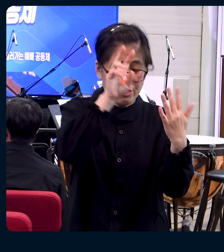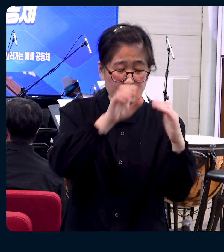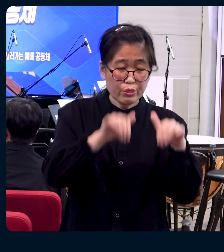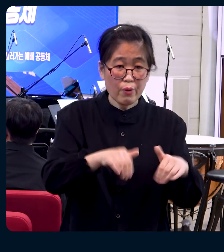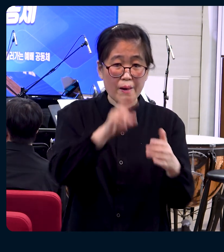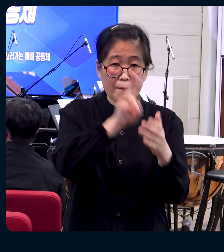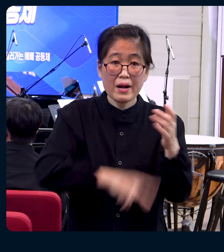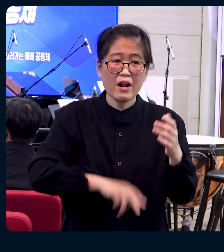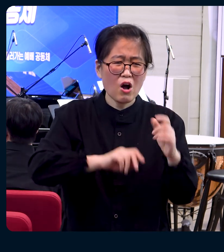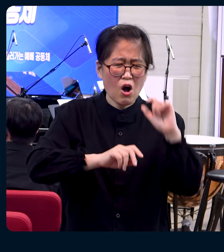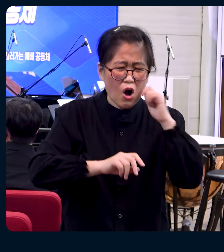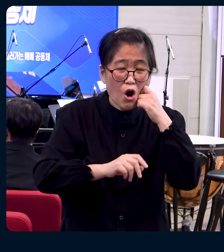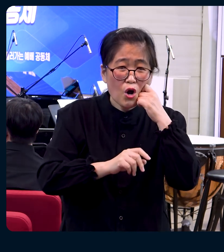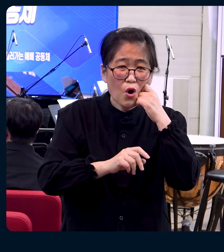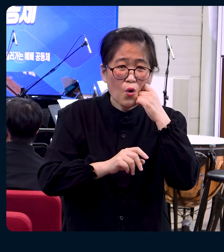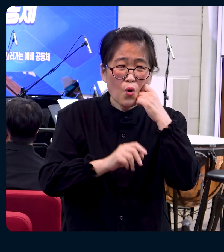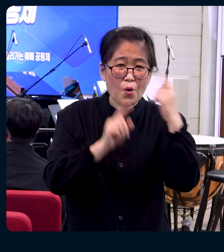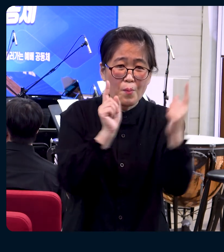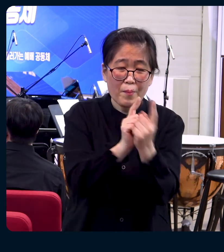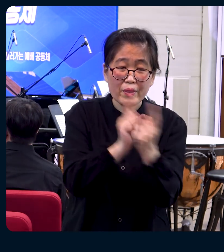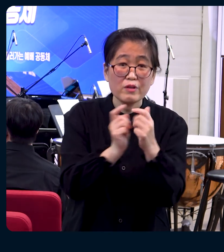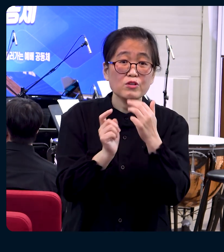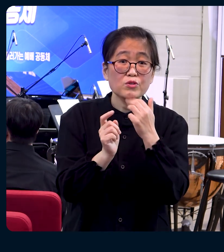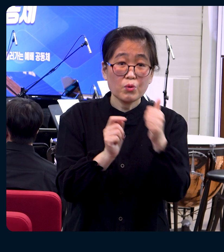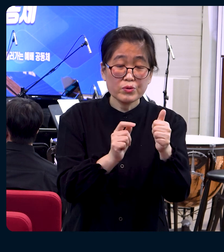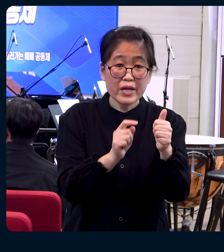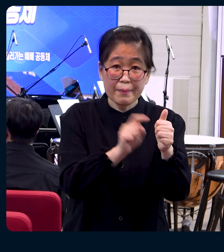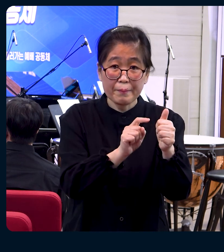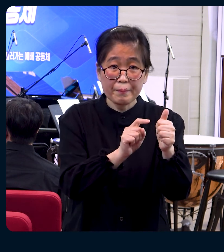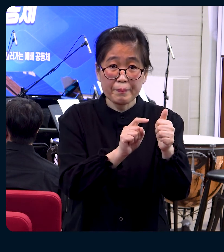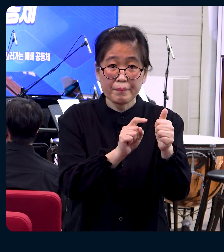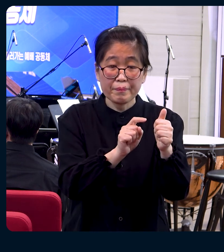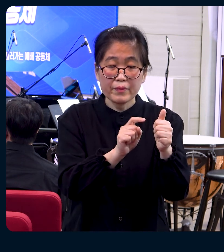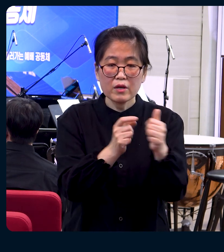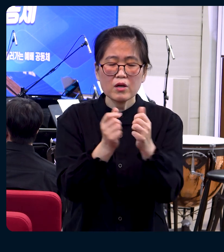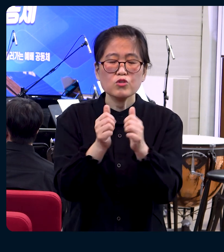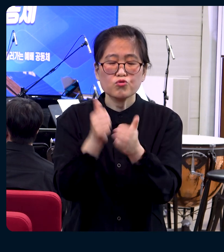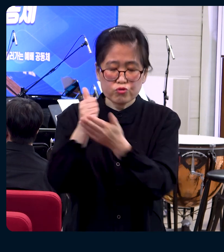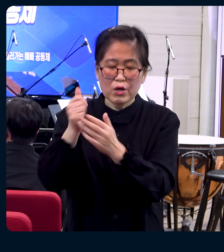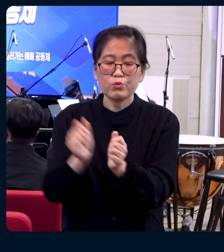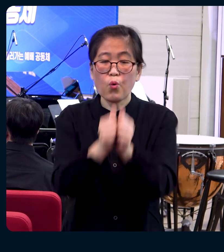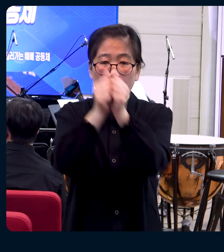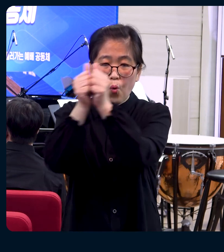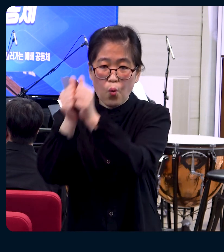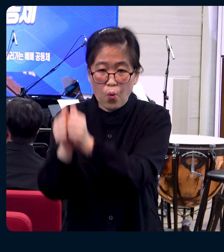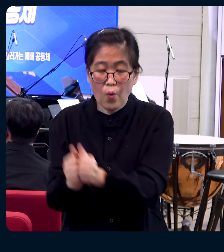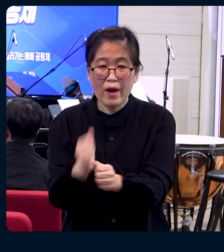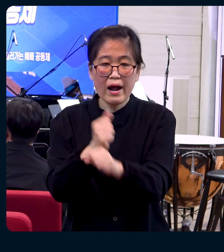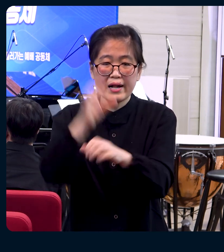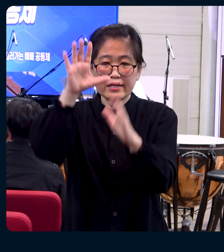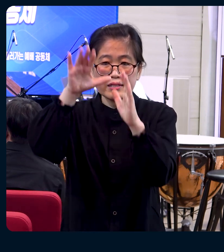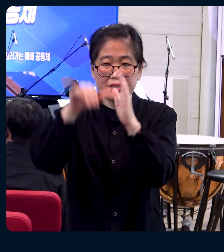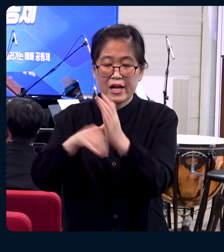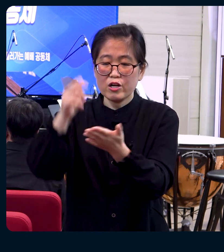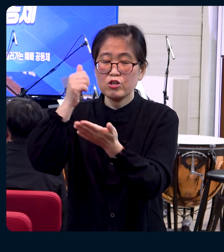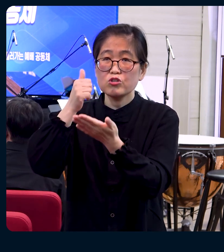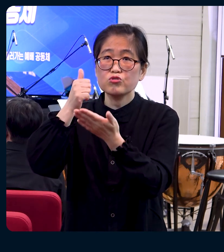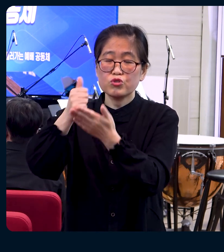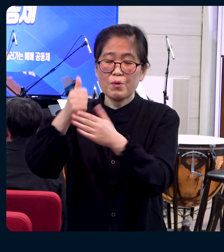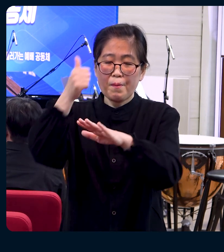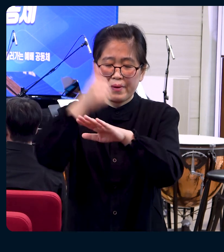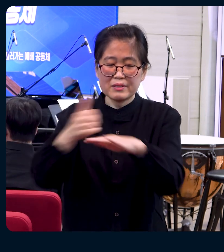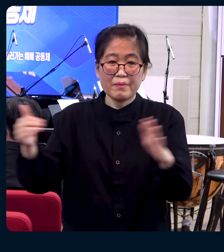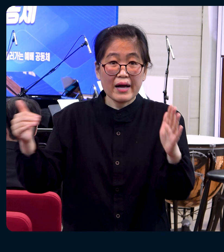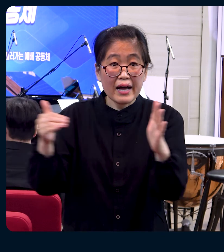갇히는, 노예로 팔려가는 수많은 어려움 만나지만, 주님과 동행하는 사람의 인생은 내가 발버둥 쳐서 열리는 게